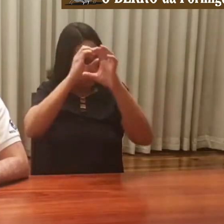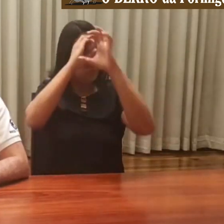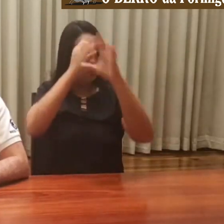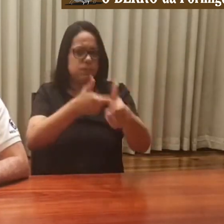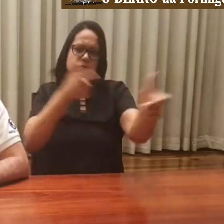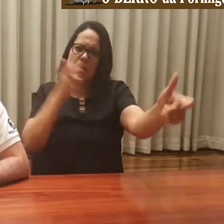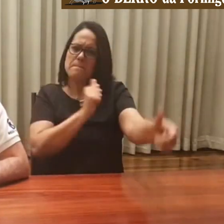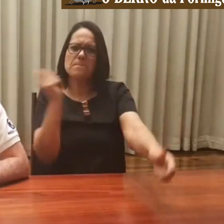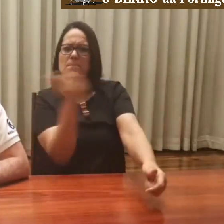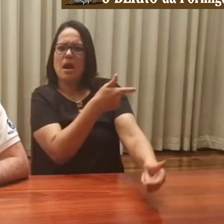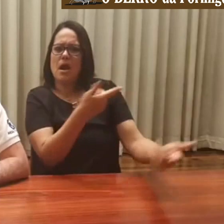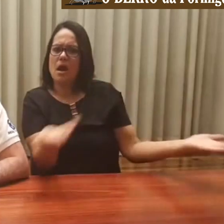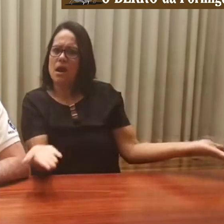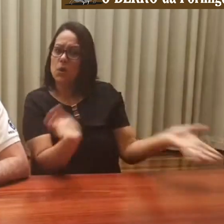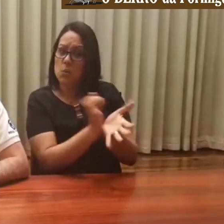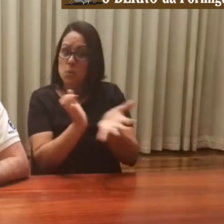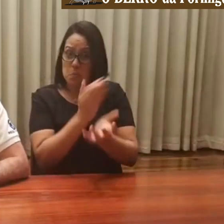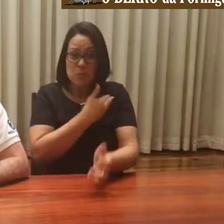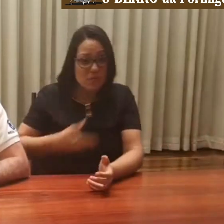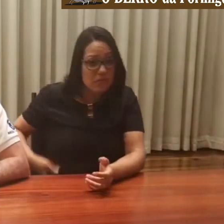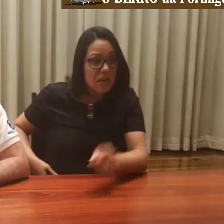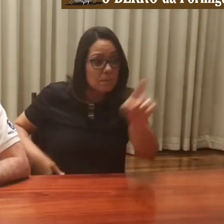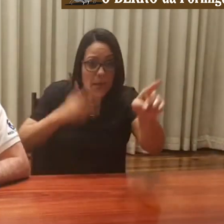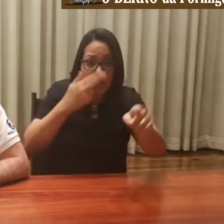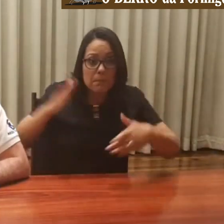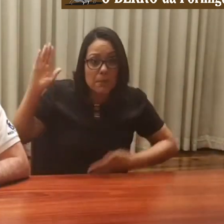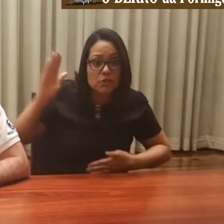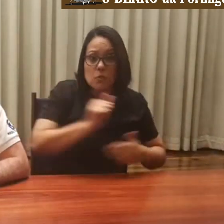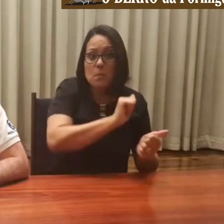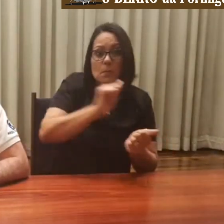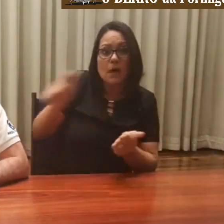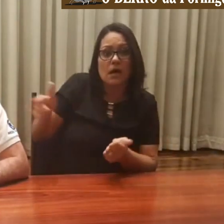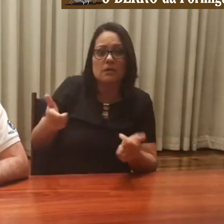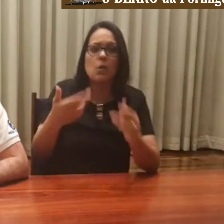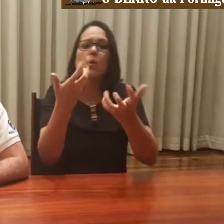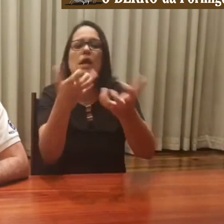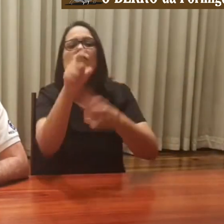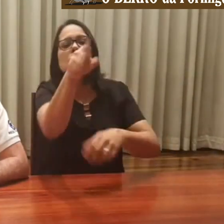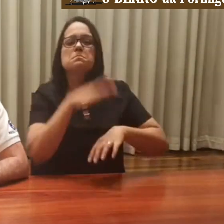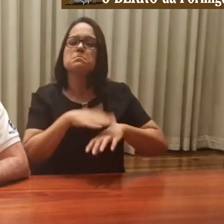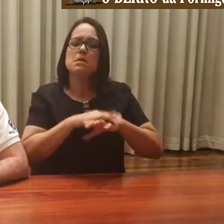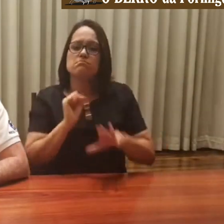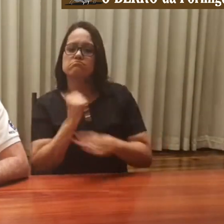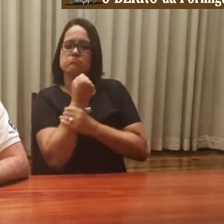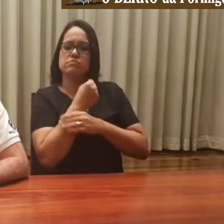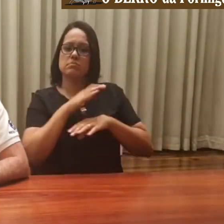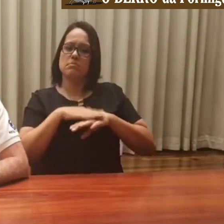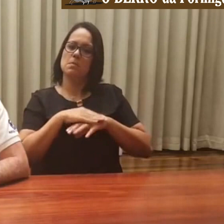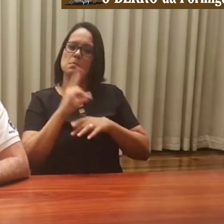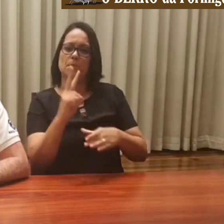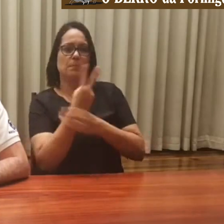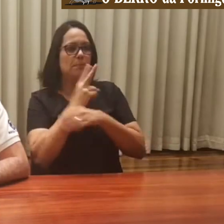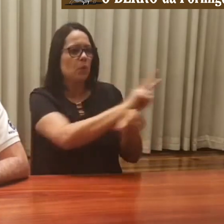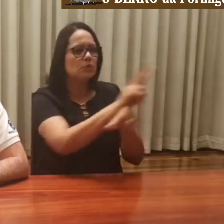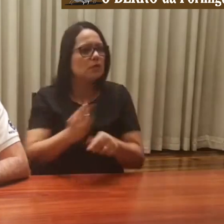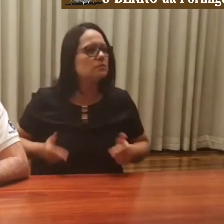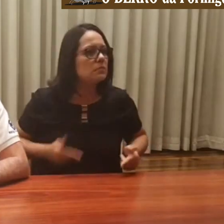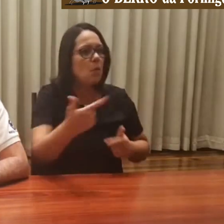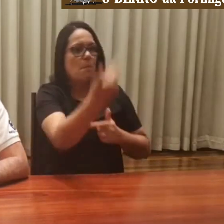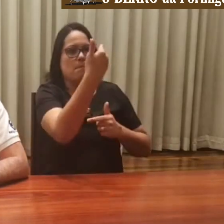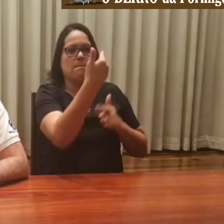que até o poder público. E nós queremos dar o direito à legítima defesa a vocês com esse decreto. Nós